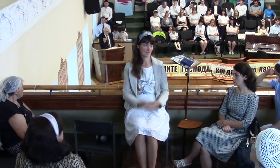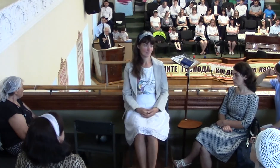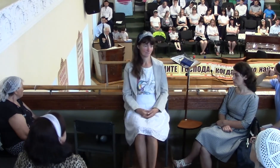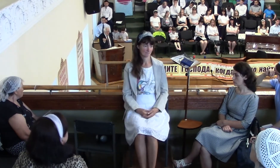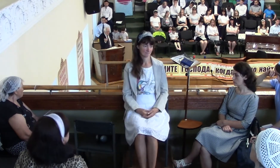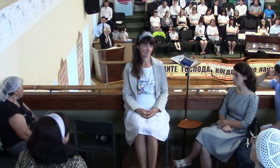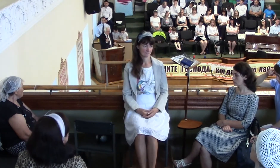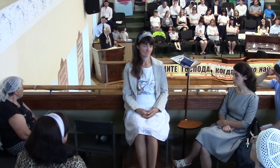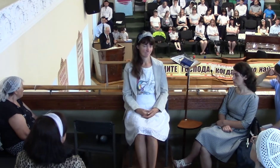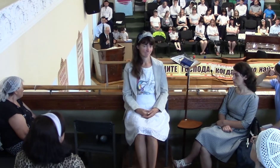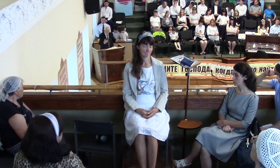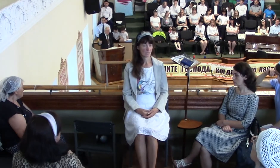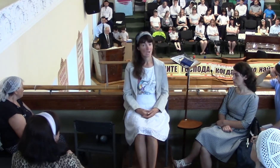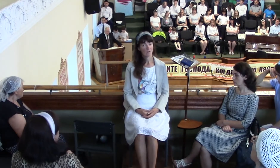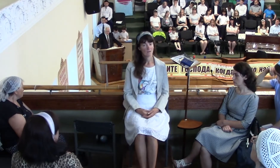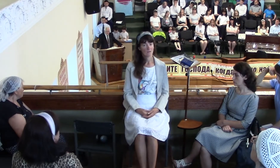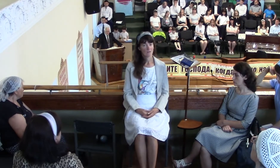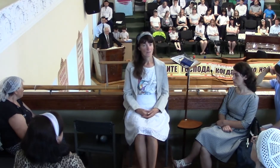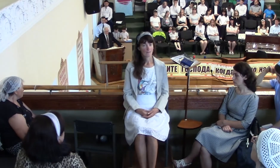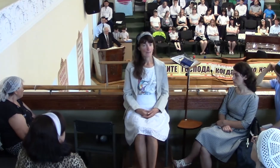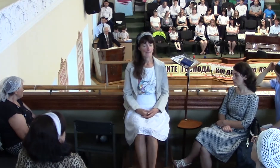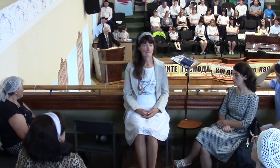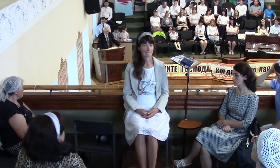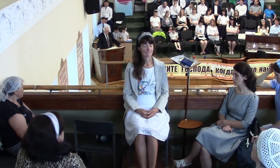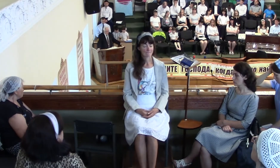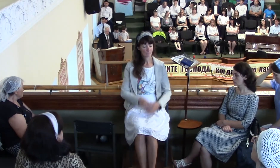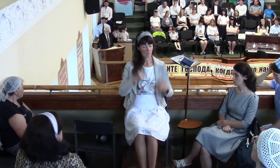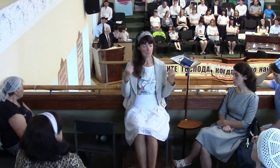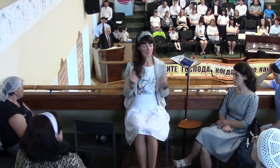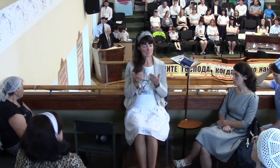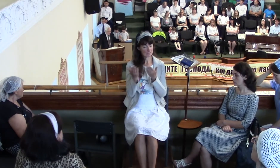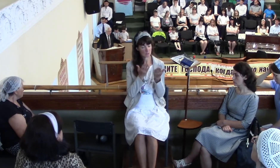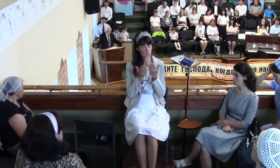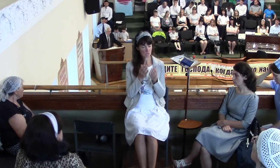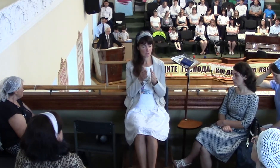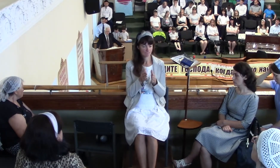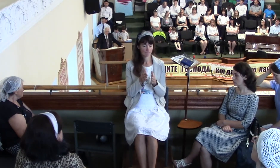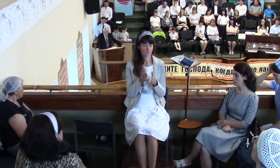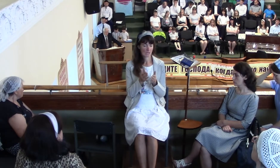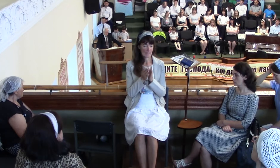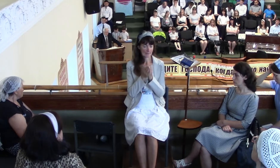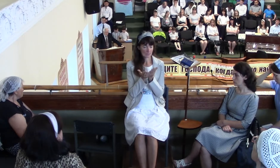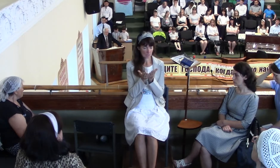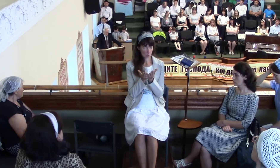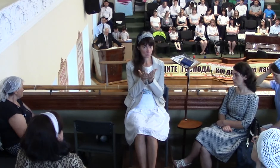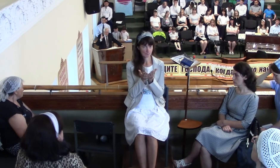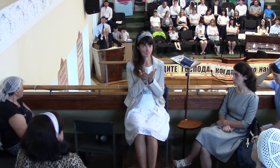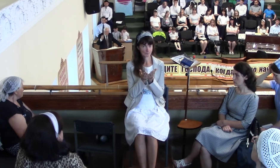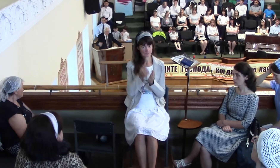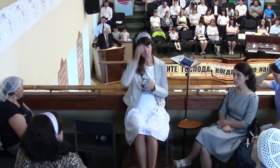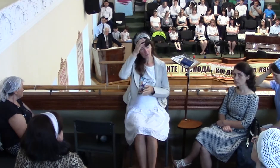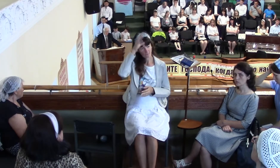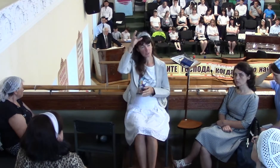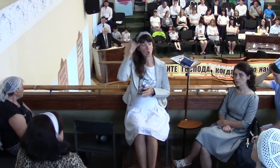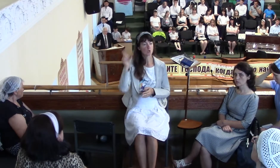Потому что, чтобы быть израненным. Знаете, я читал толстую книгу философа еще до